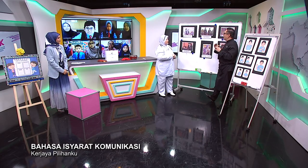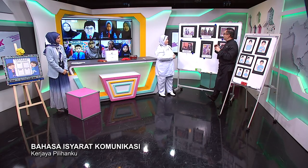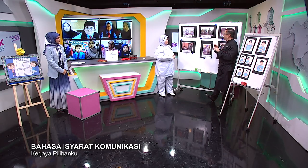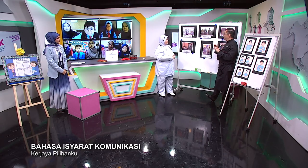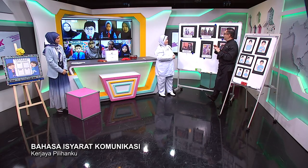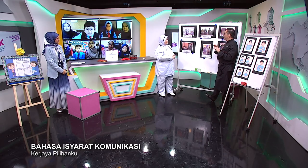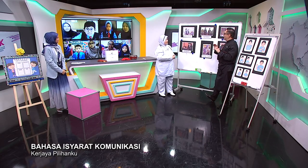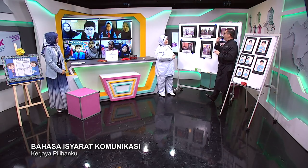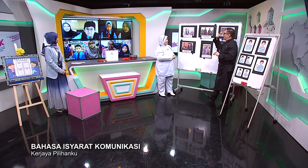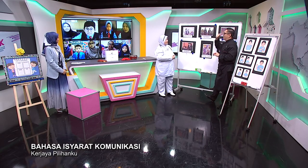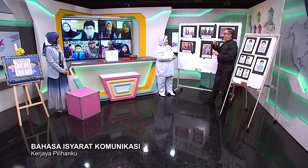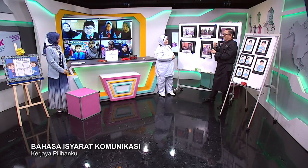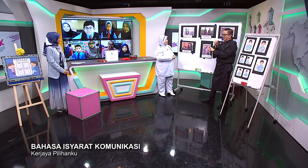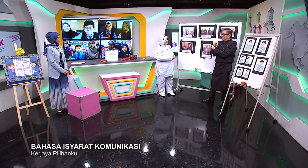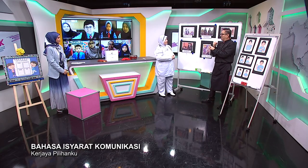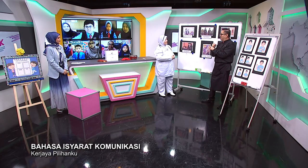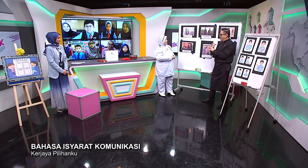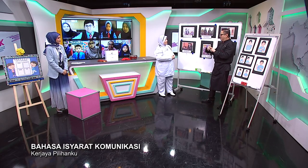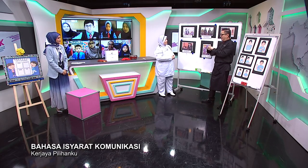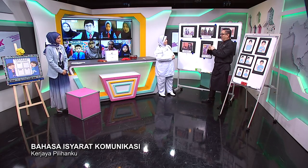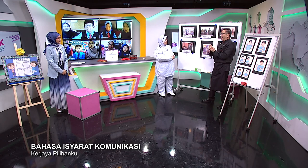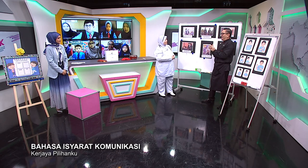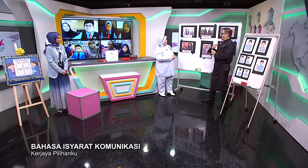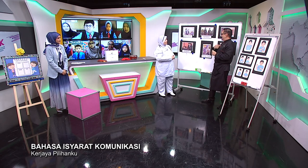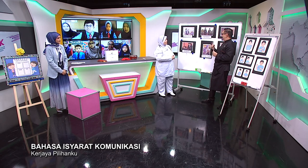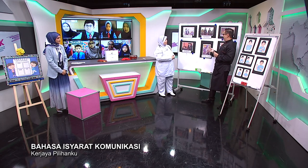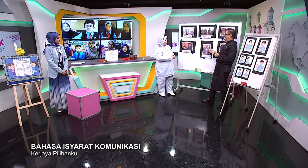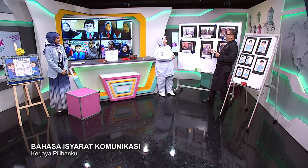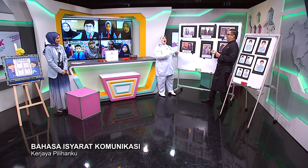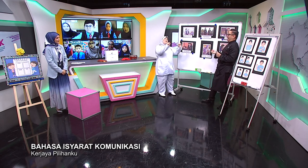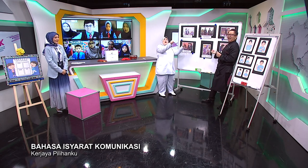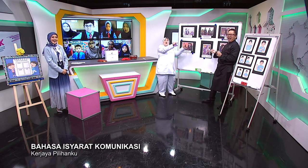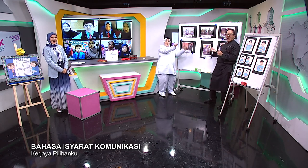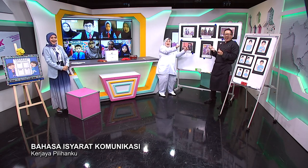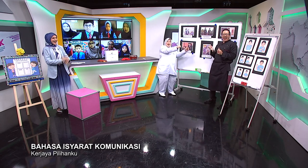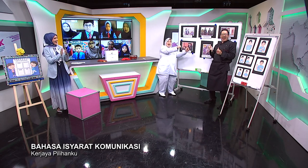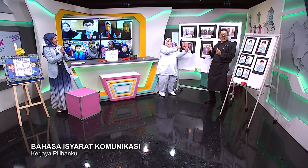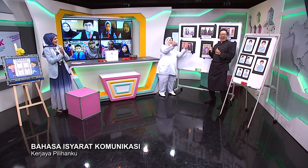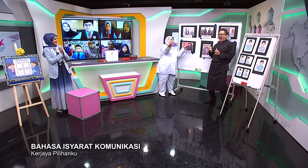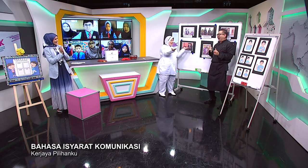boleh saya cuba? Sebab kerja berkaitan dengan saya.